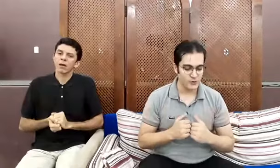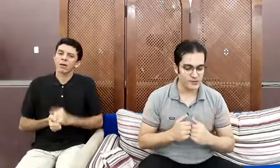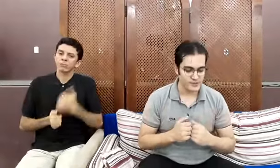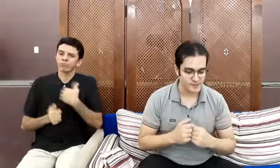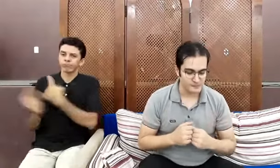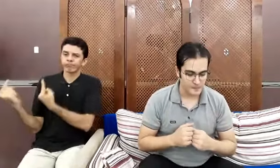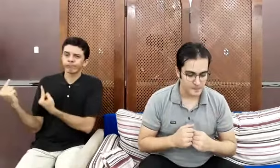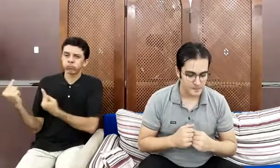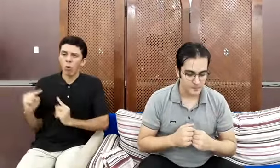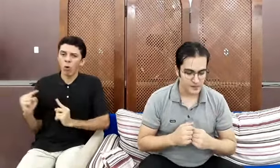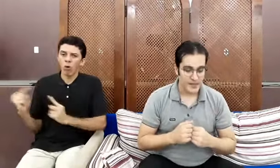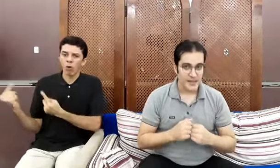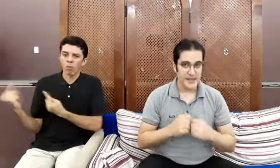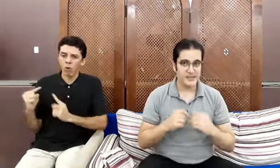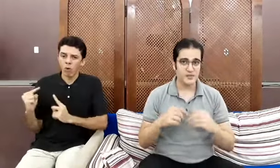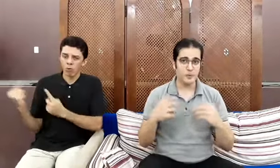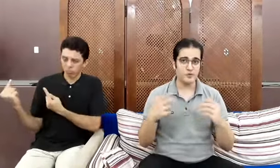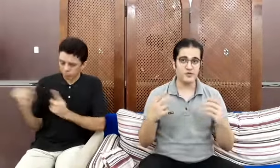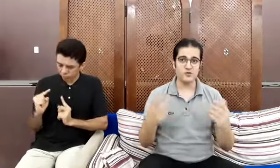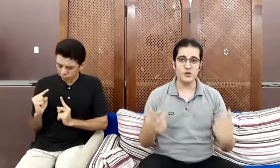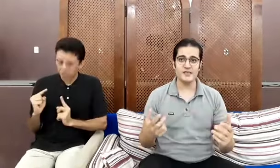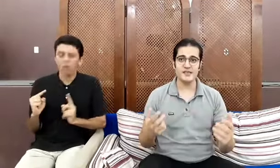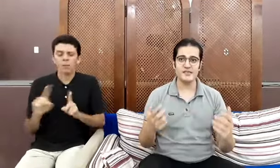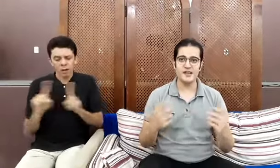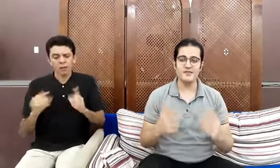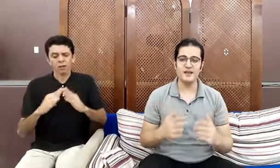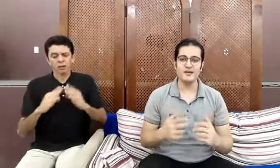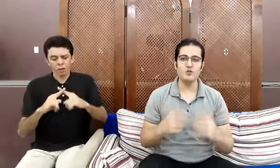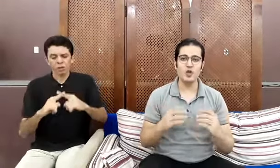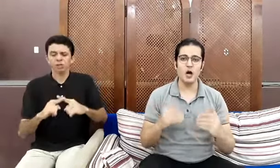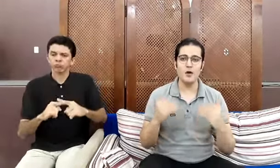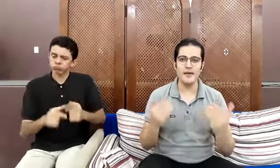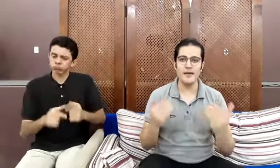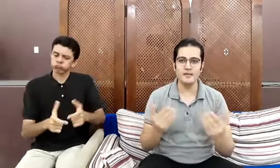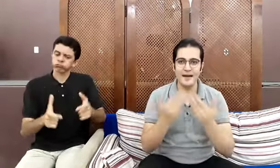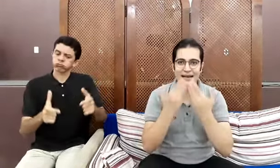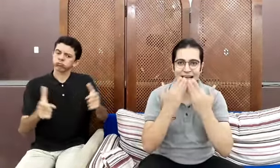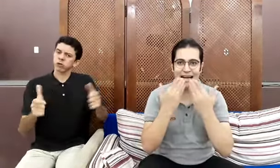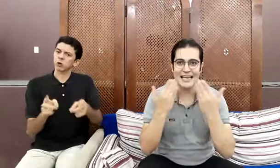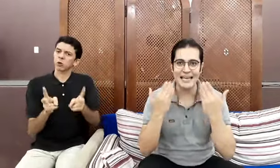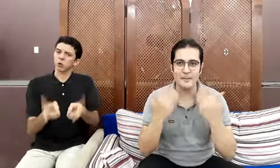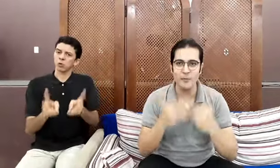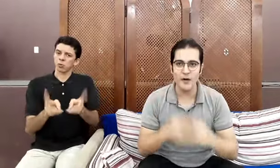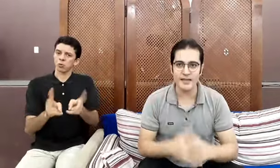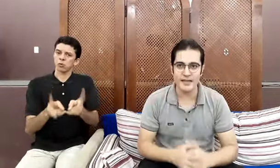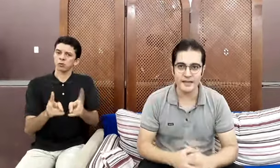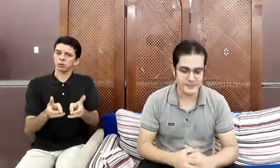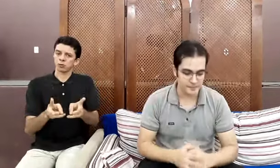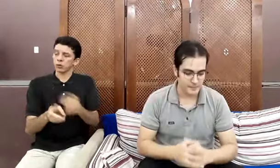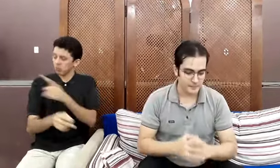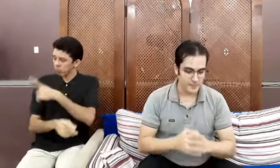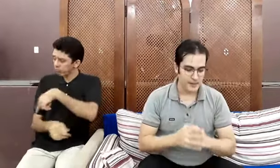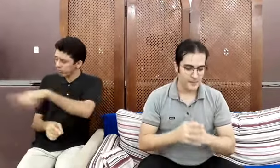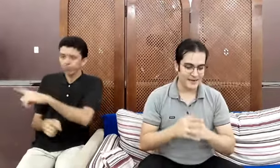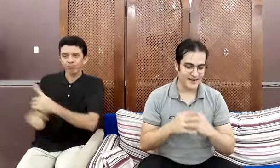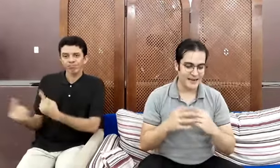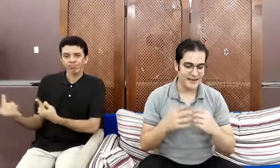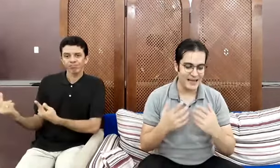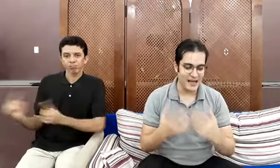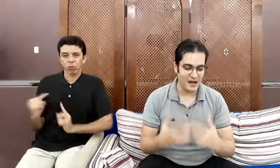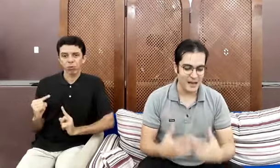oposições. E essas oposições elas se levantam normalmente para calar a boca da igreja,